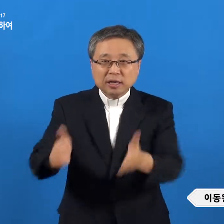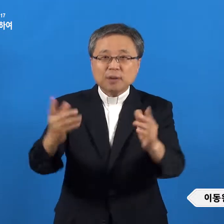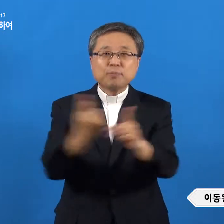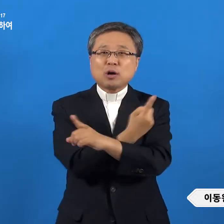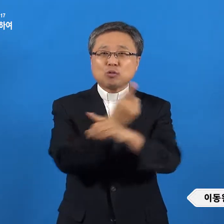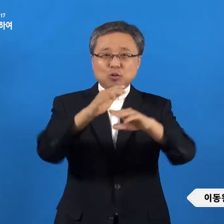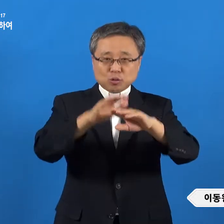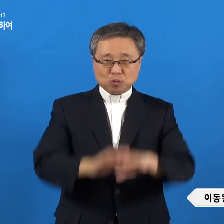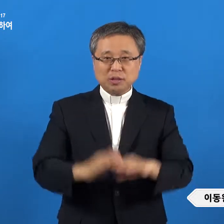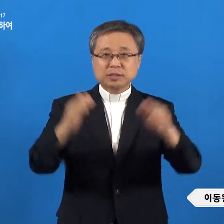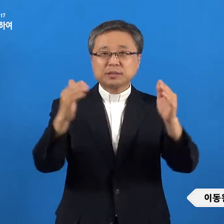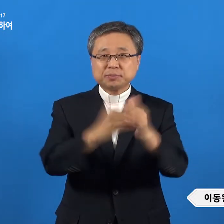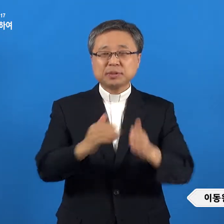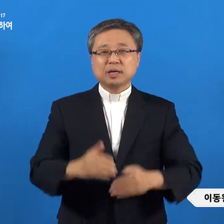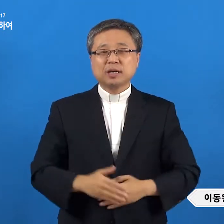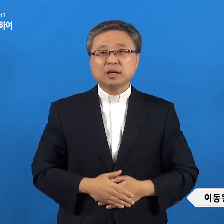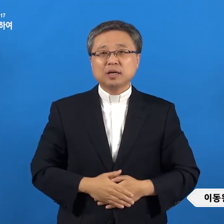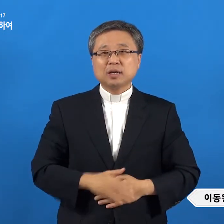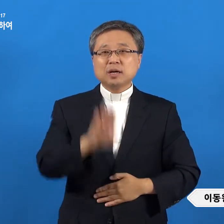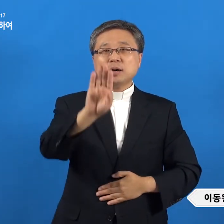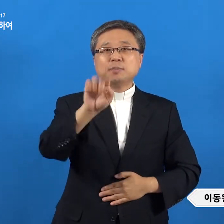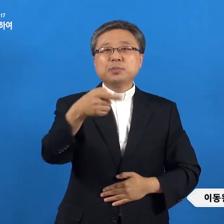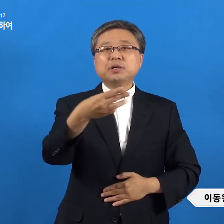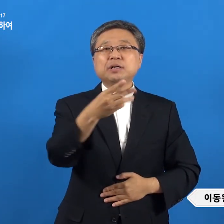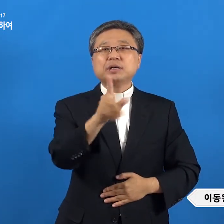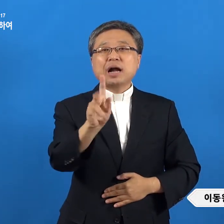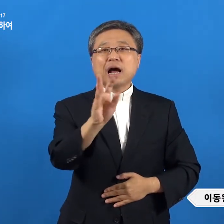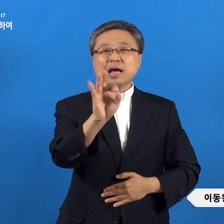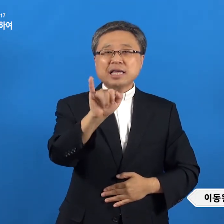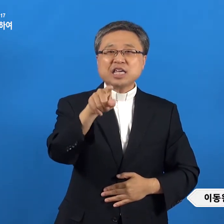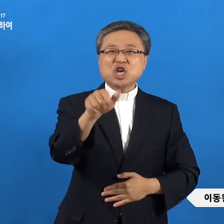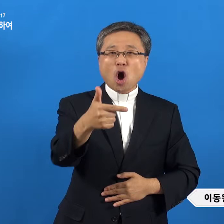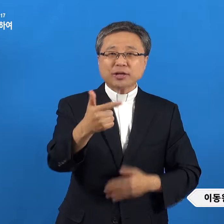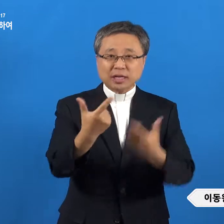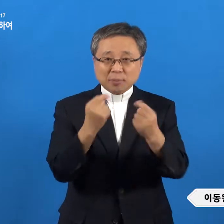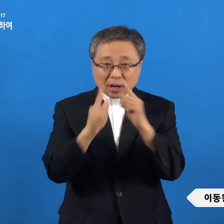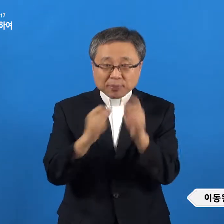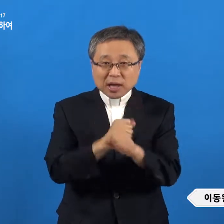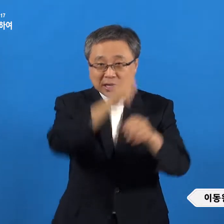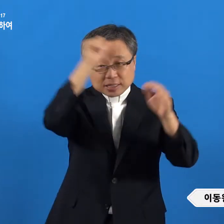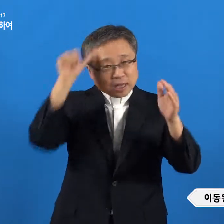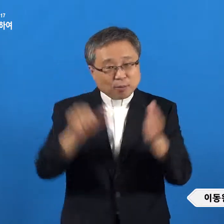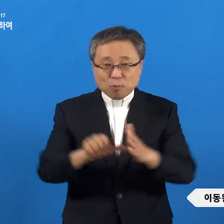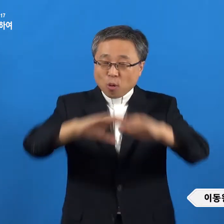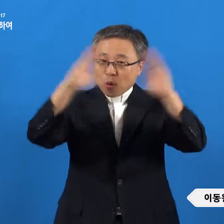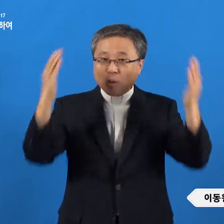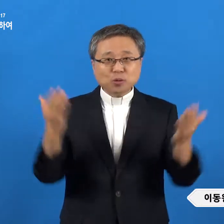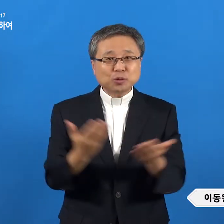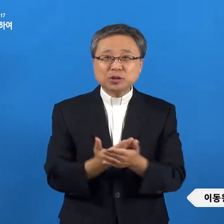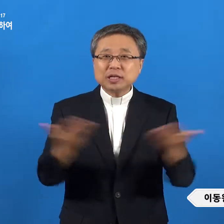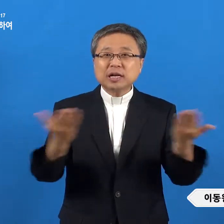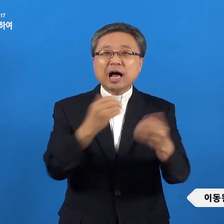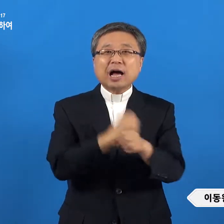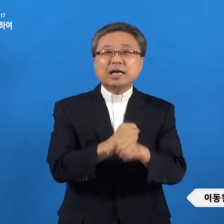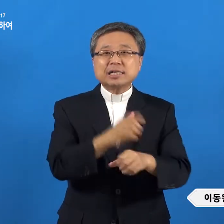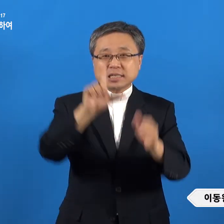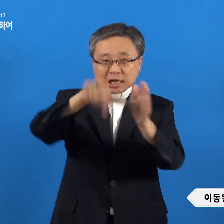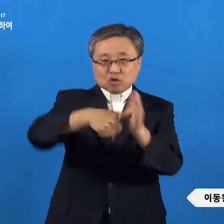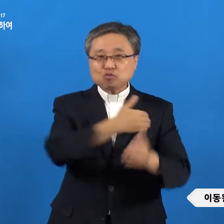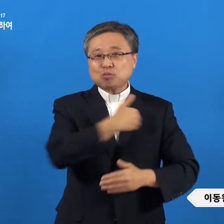것입니다. 브라이언은 이렇게 말합니다. 인생은 모든 것을 하기에 시간이 충분하지 않지만